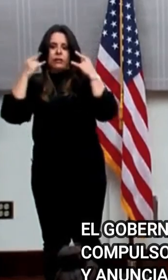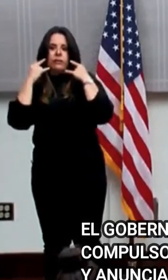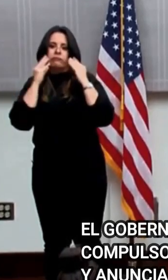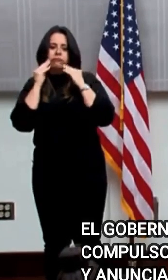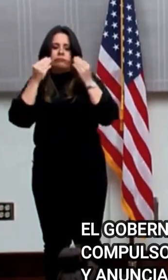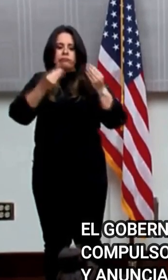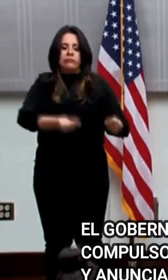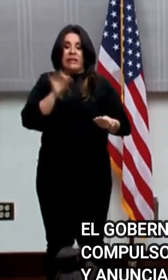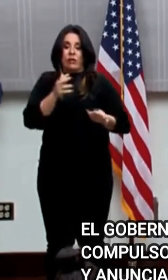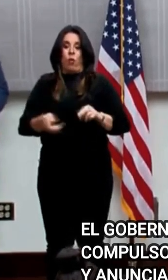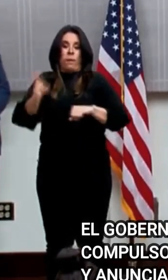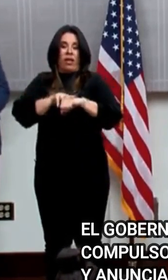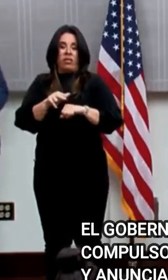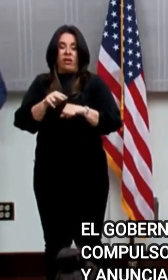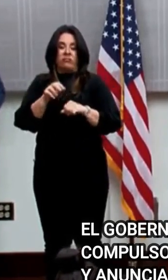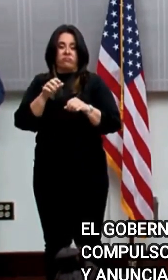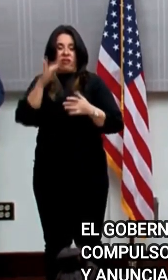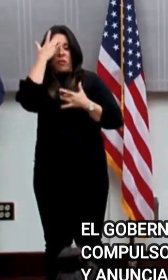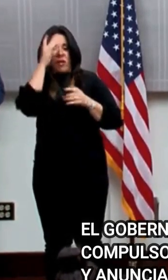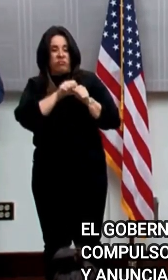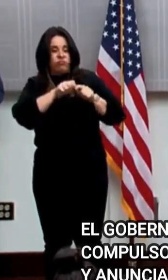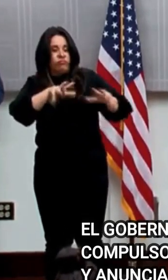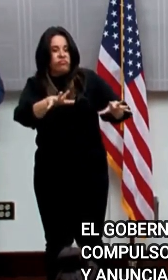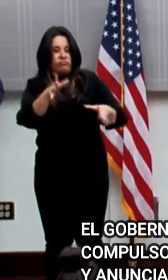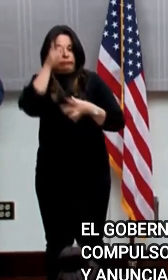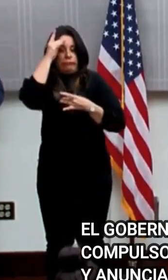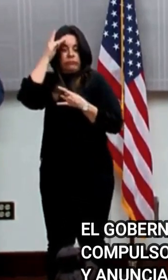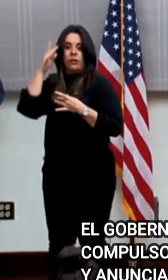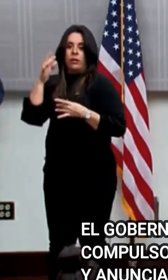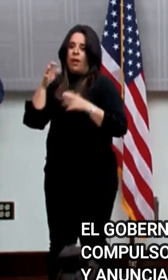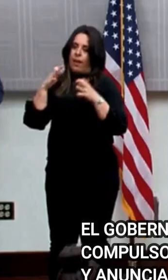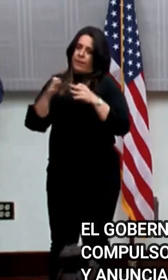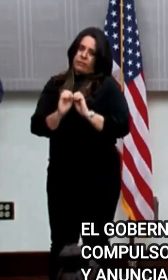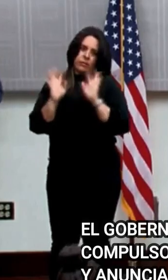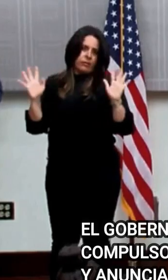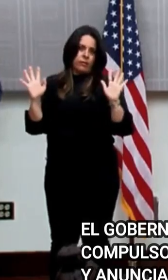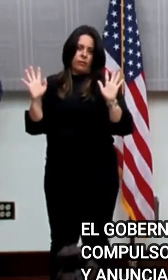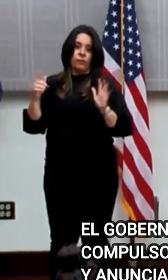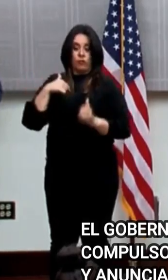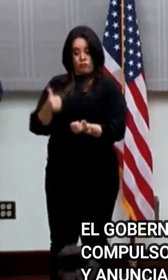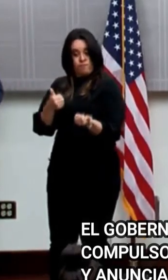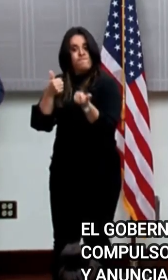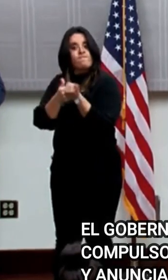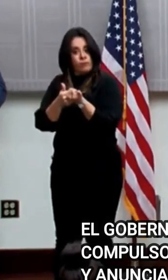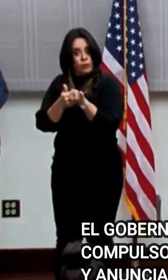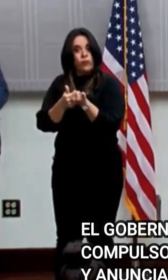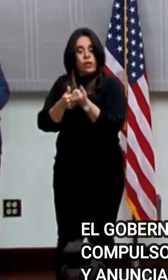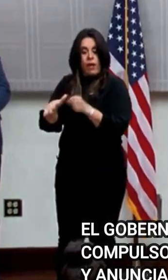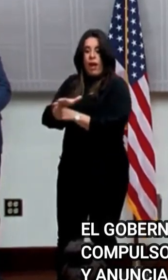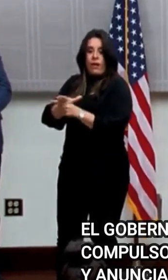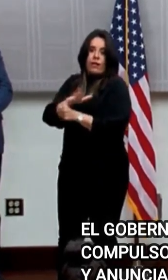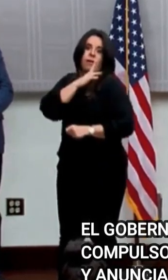barras pierre louis indicó que los empleados de estos establecimientos tendrán hasta el 23 de agosto para recibir la primera dosis de una vacuna